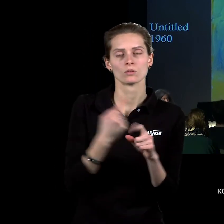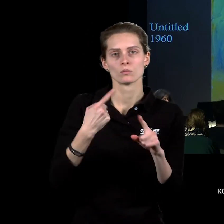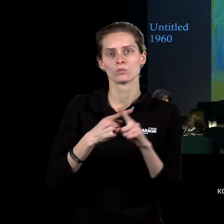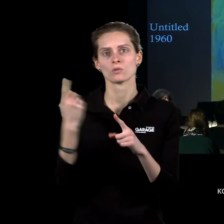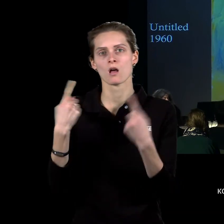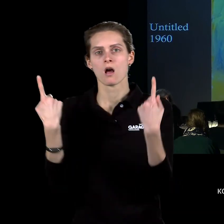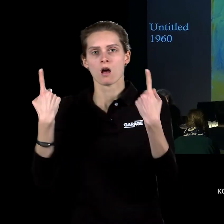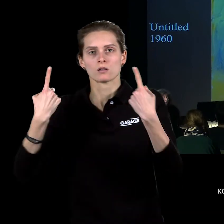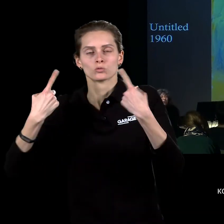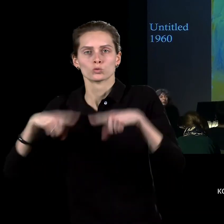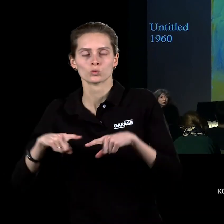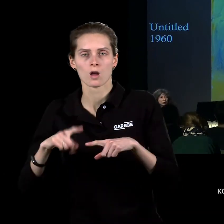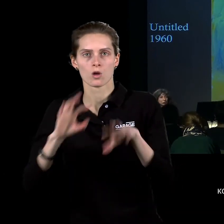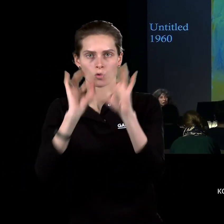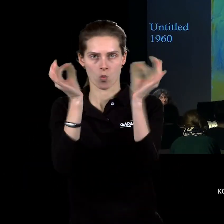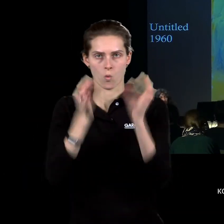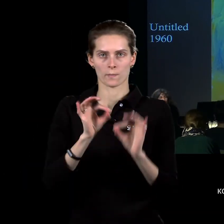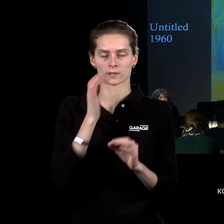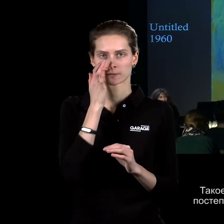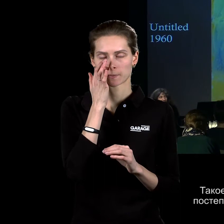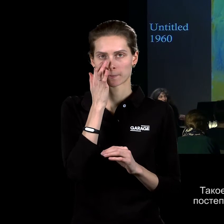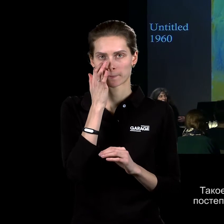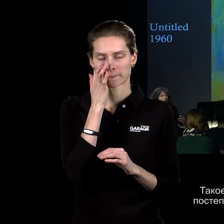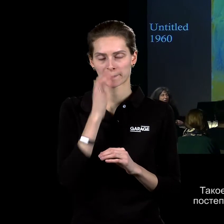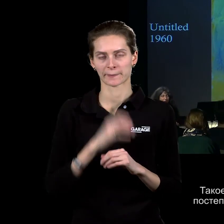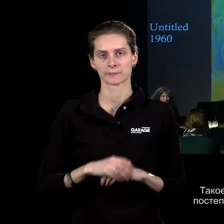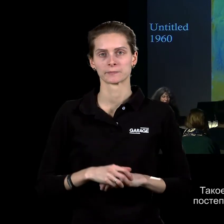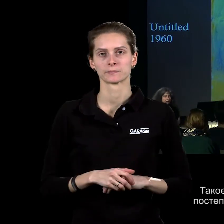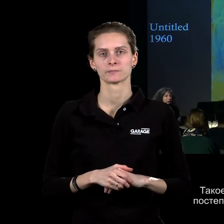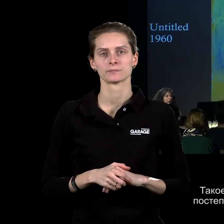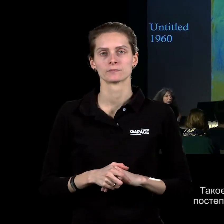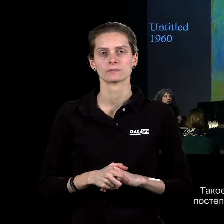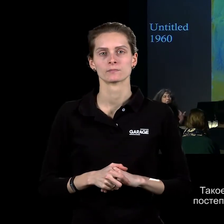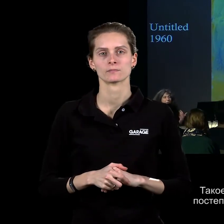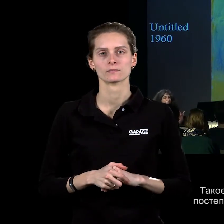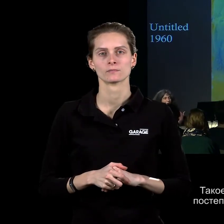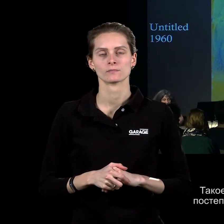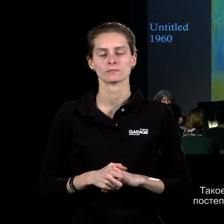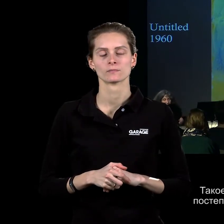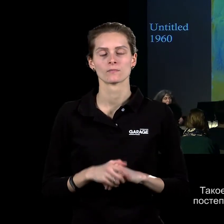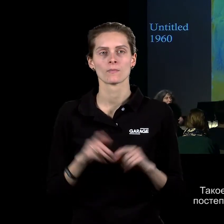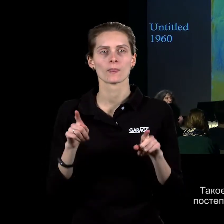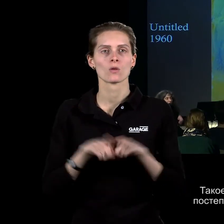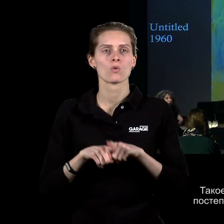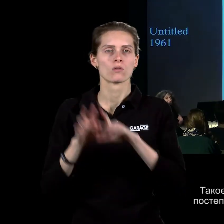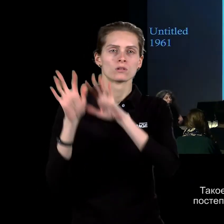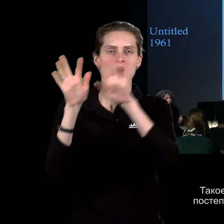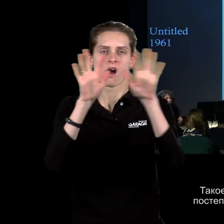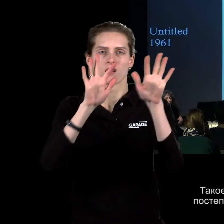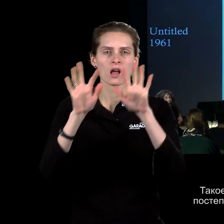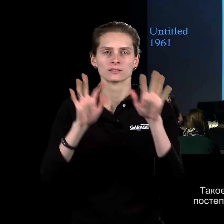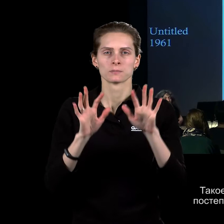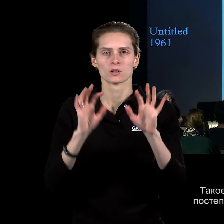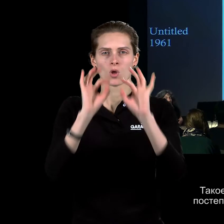результате мы видим на его холстах. И такое же размывание образа и тяготение